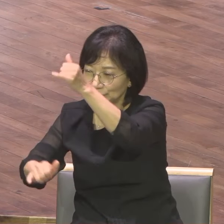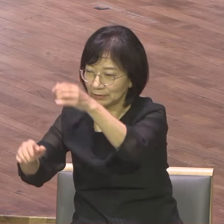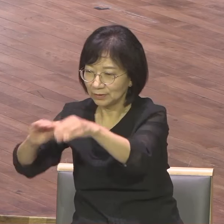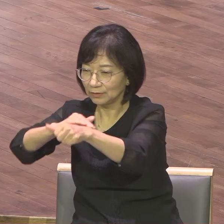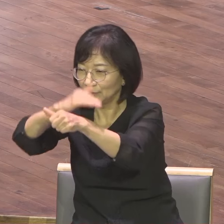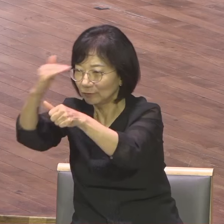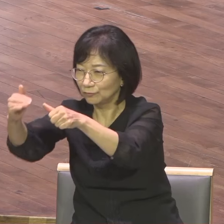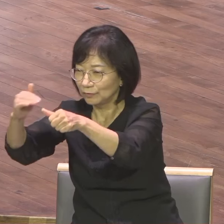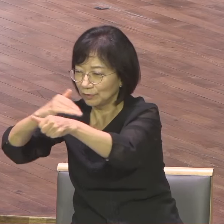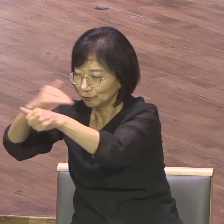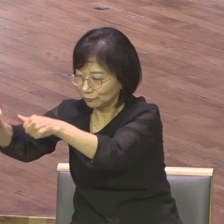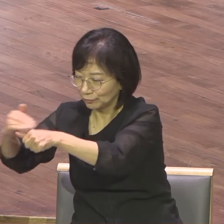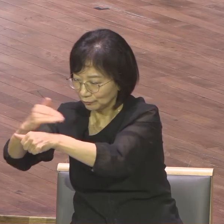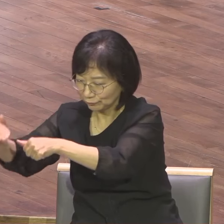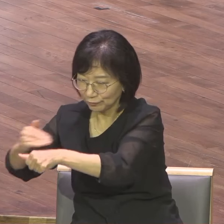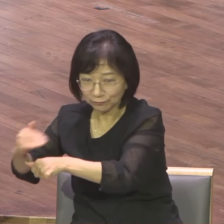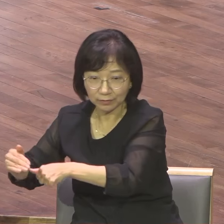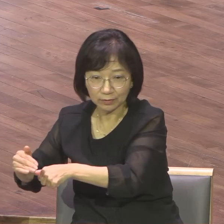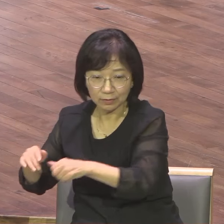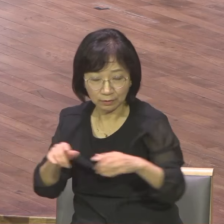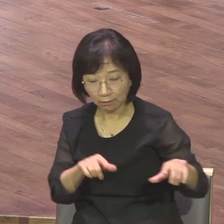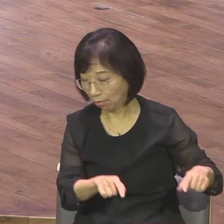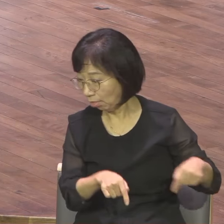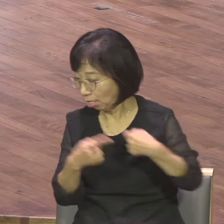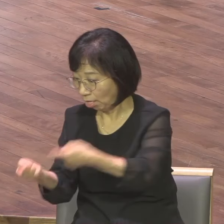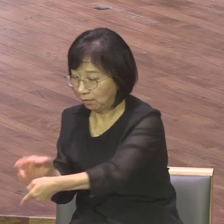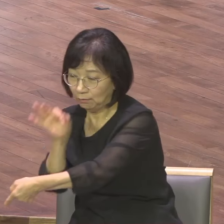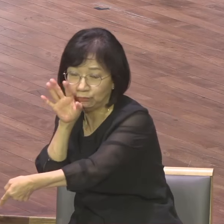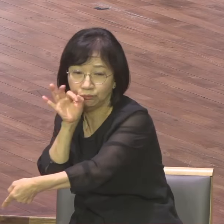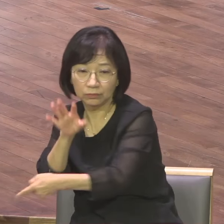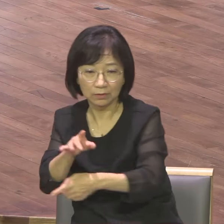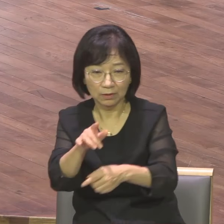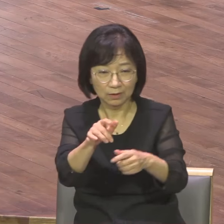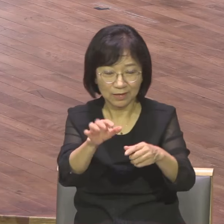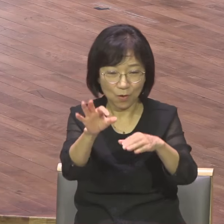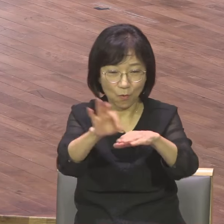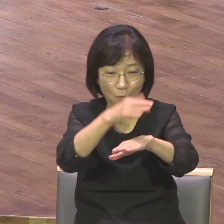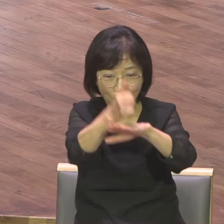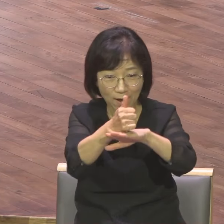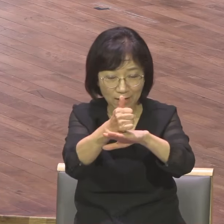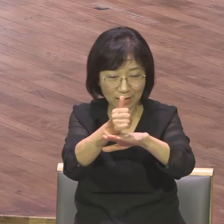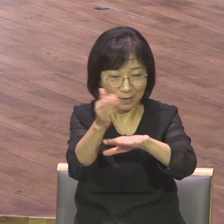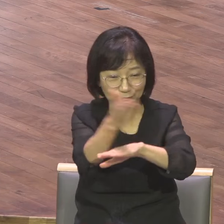후손들까지다. 본인만 망하면 좋을 텐데 후손들까지.